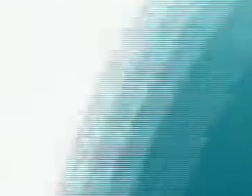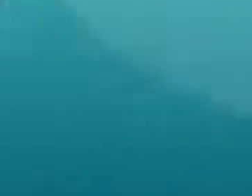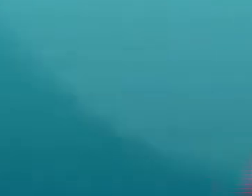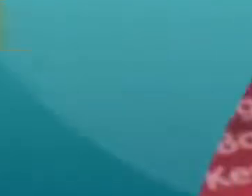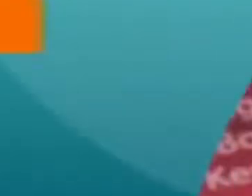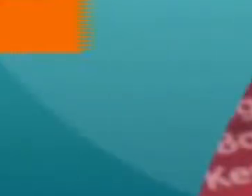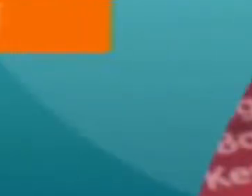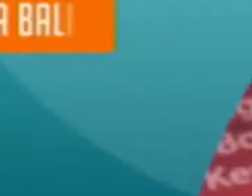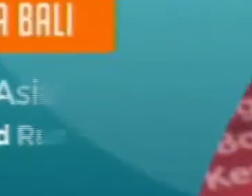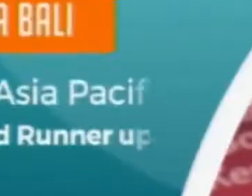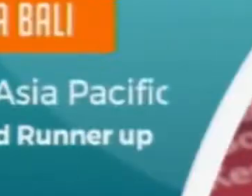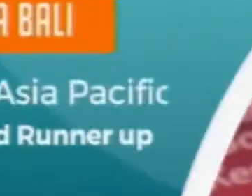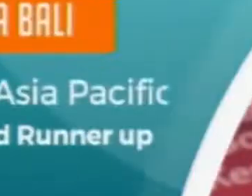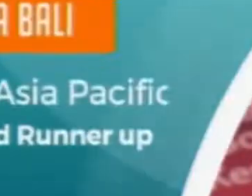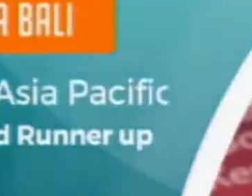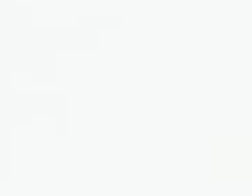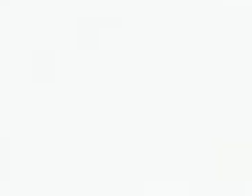चुने हम,